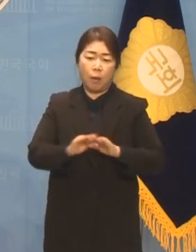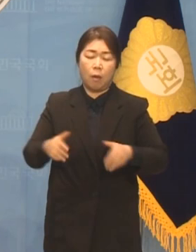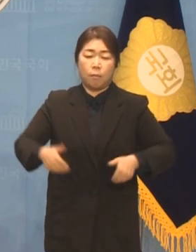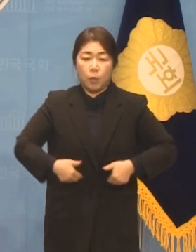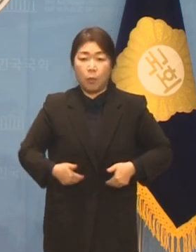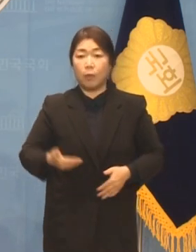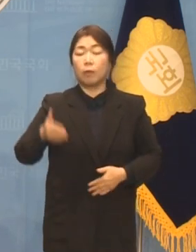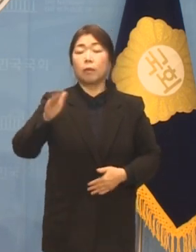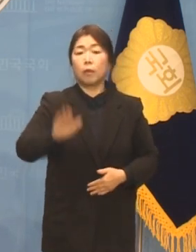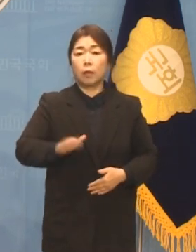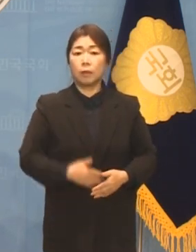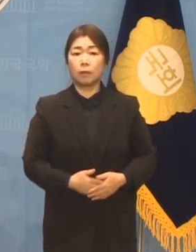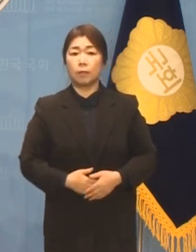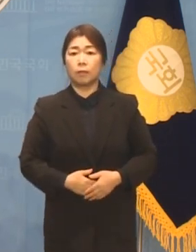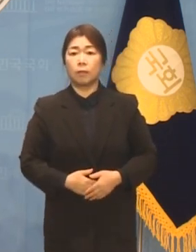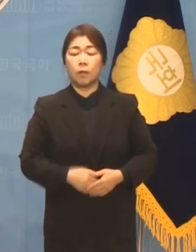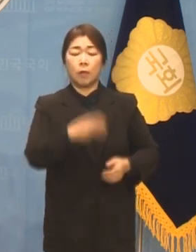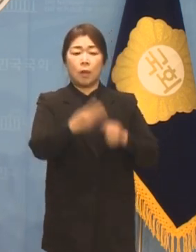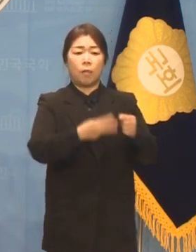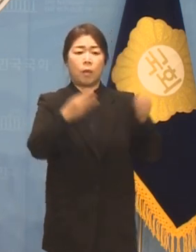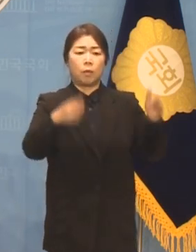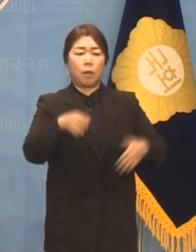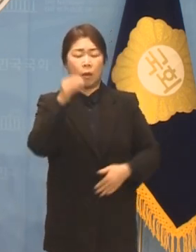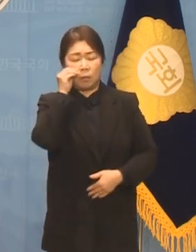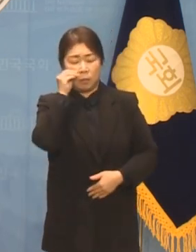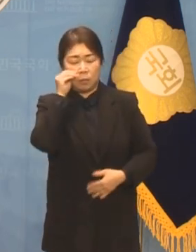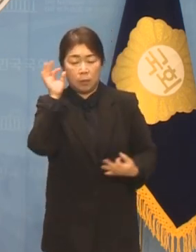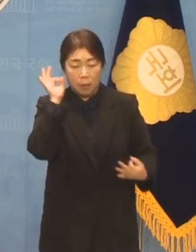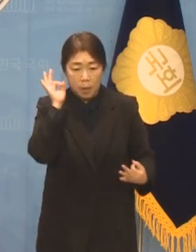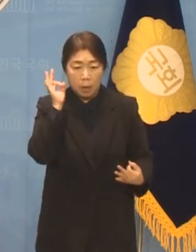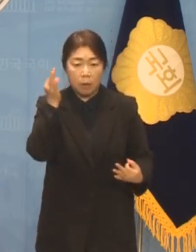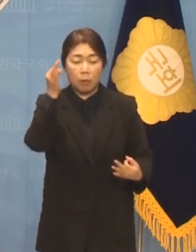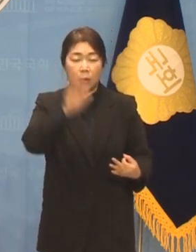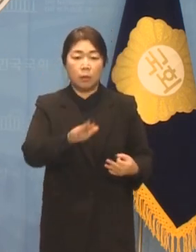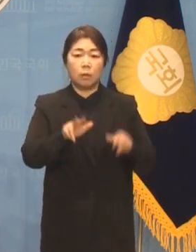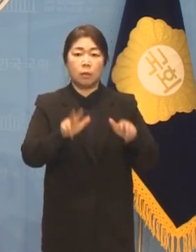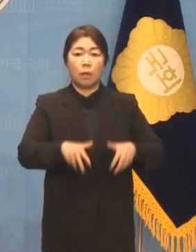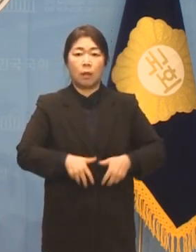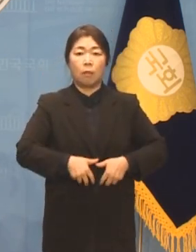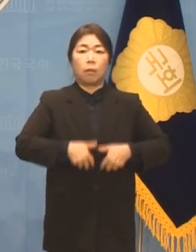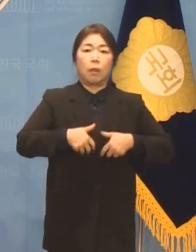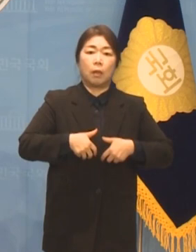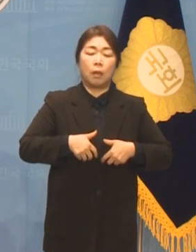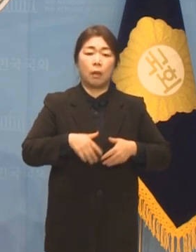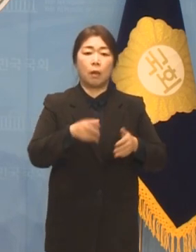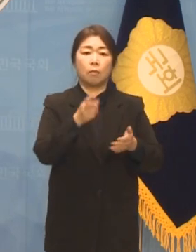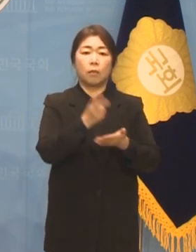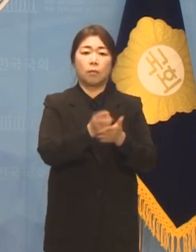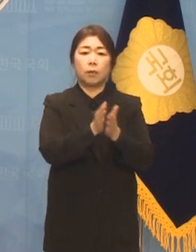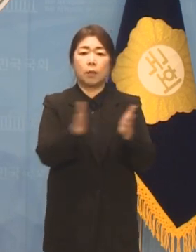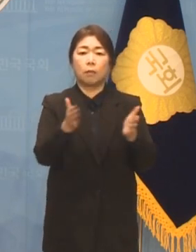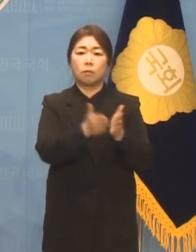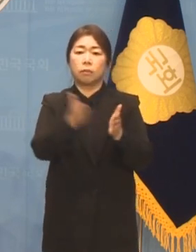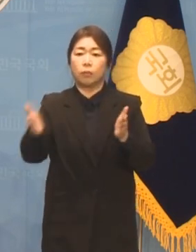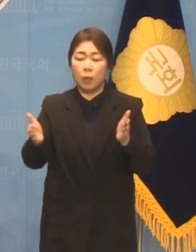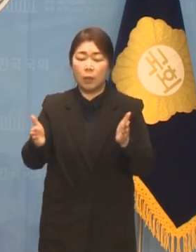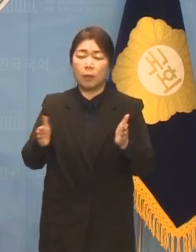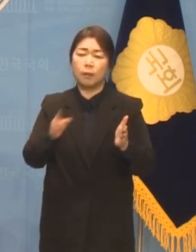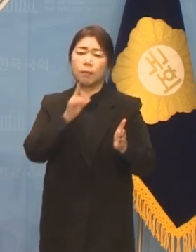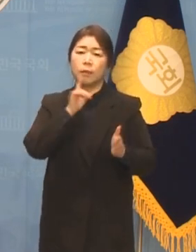수장으로서 참으로 부적절한 또 무책임한 발언이다 이렇게 생각을 합니다.